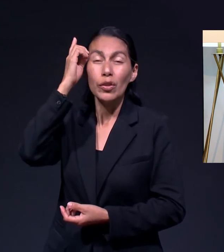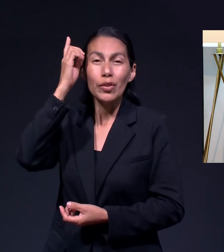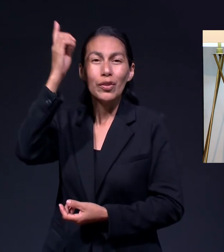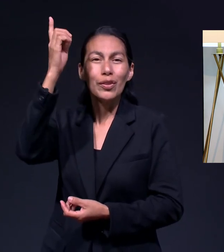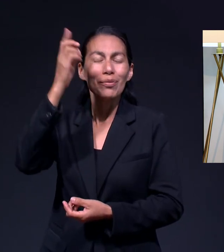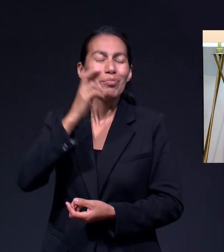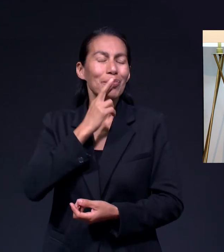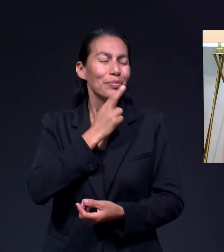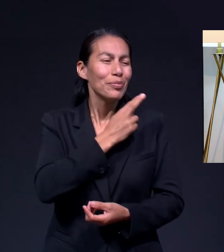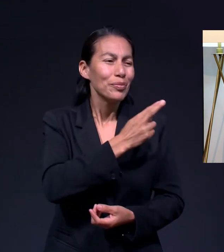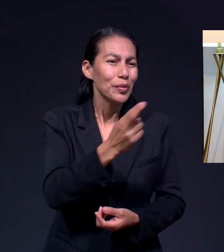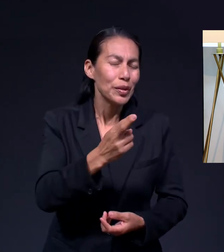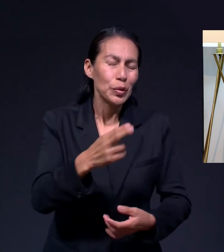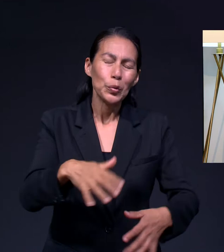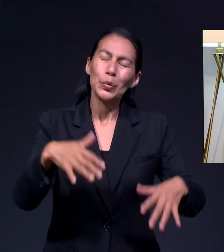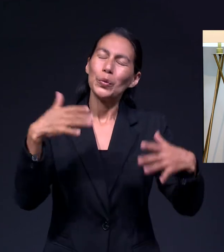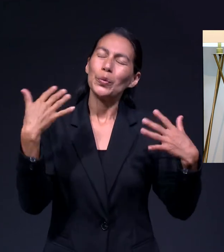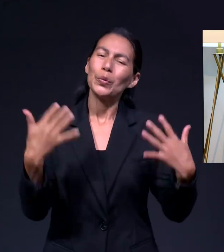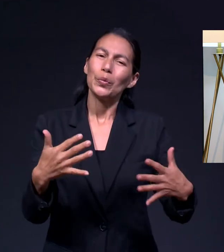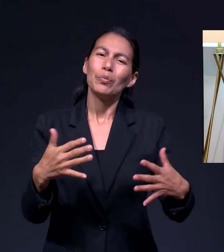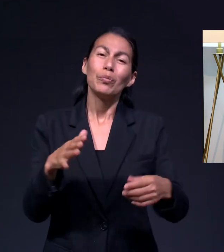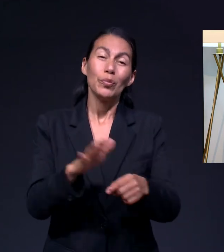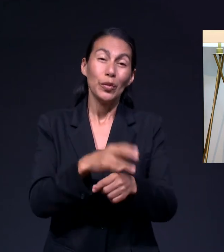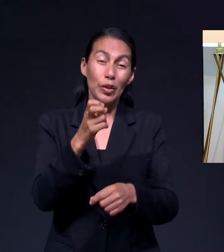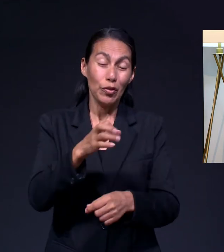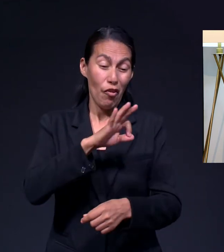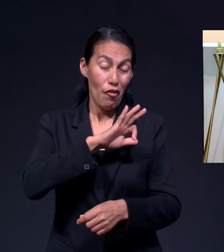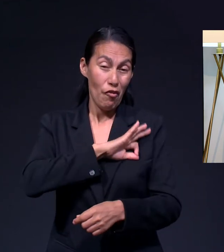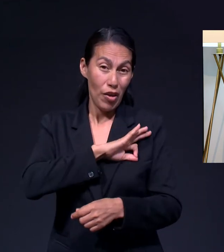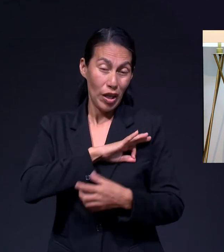su iniciativa divina